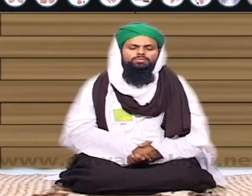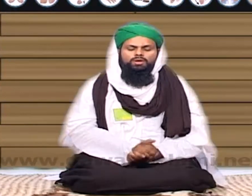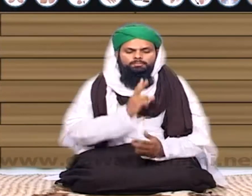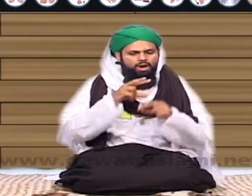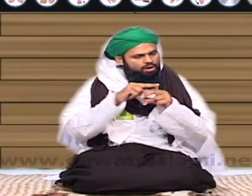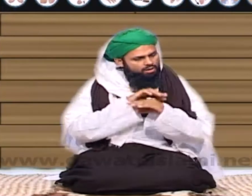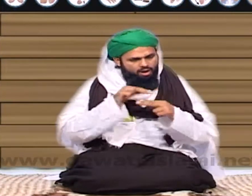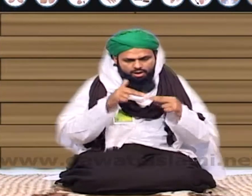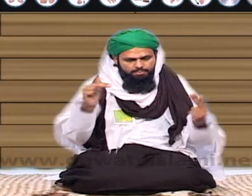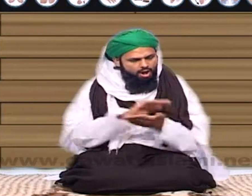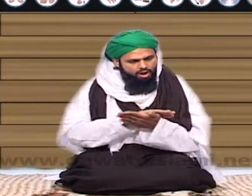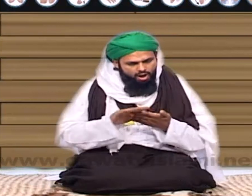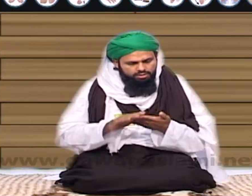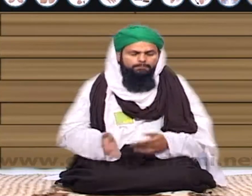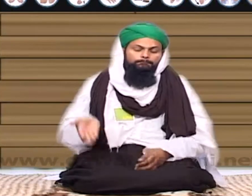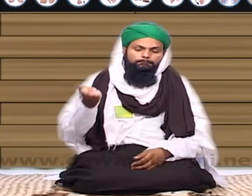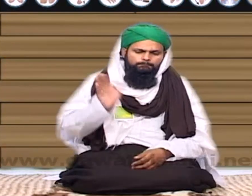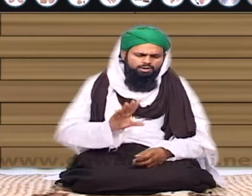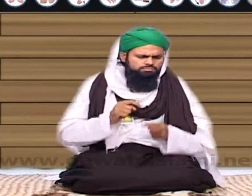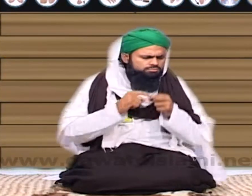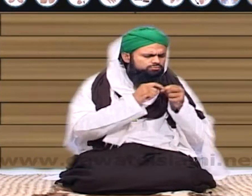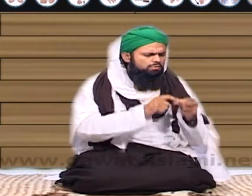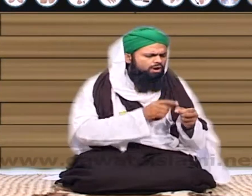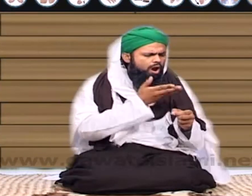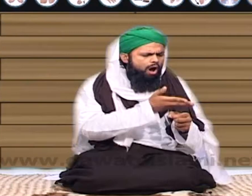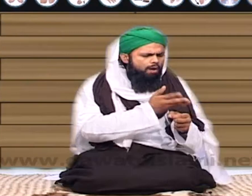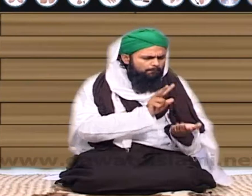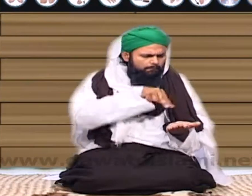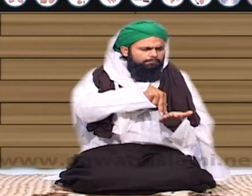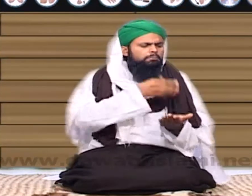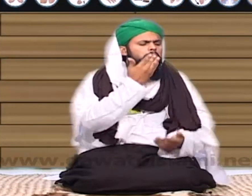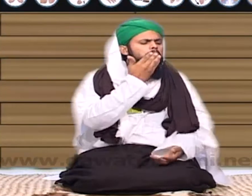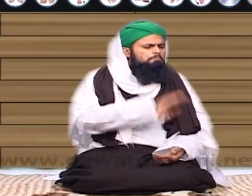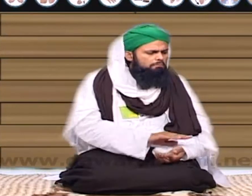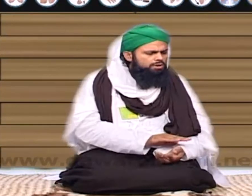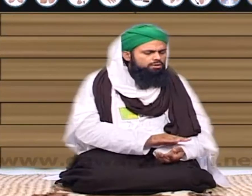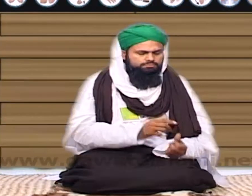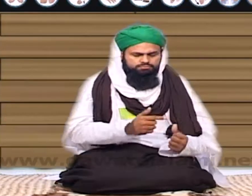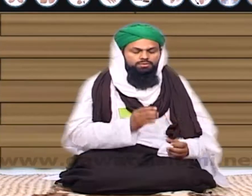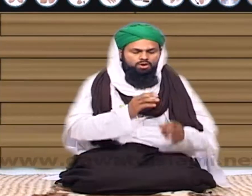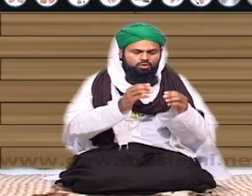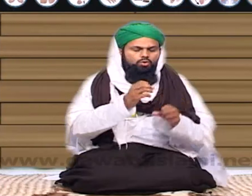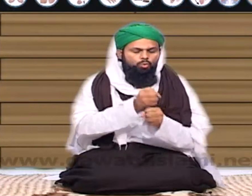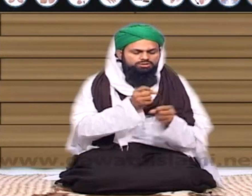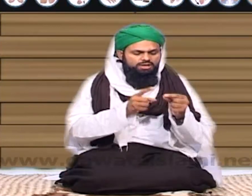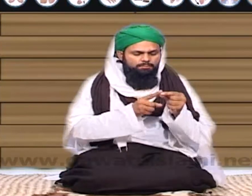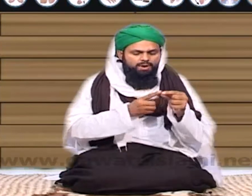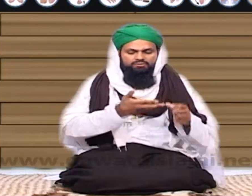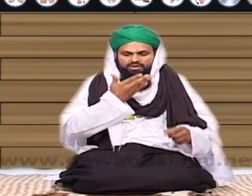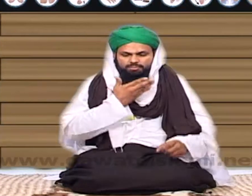دیا۔ اختتام پر کسی نے عرض کیا کہ حضور یہ کیا ماجرا تھا، آپ کیوں کھڑے ہوئے؟ تو سرکار غوث پاک نے فرمایا